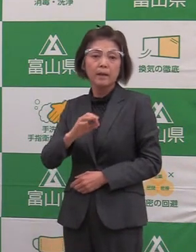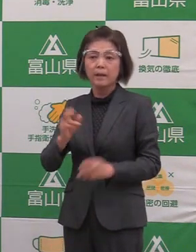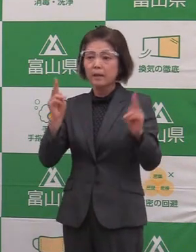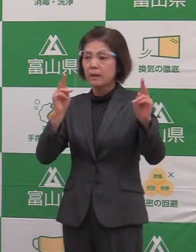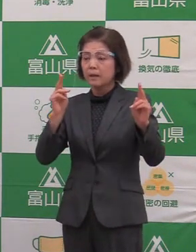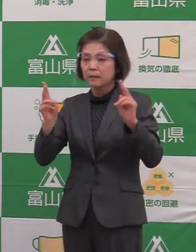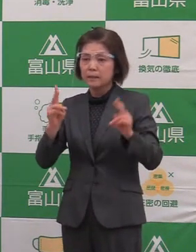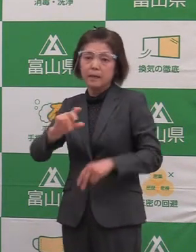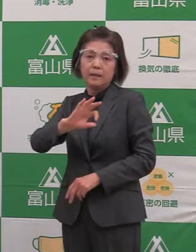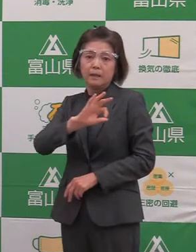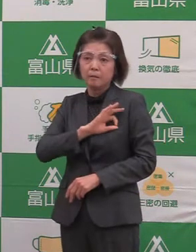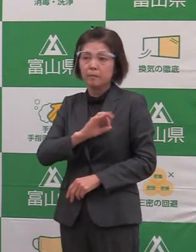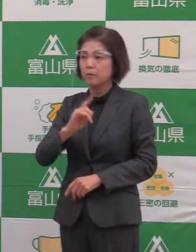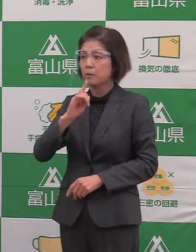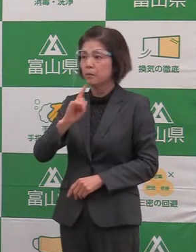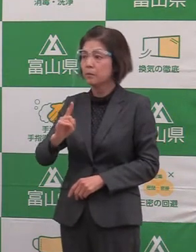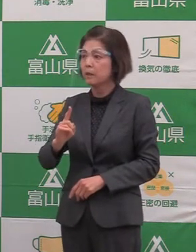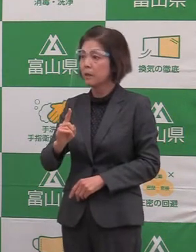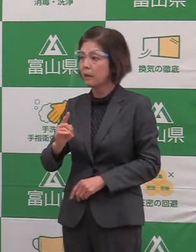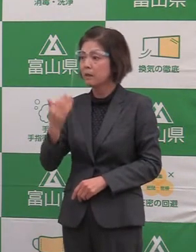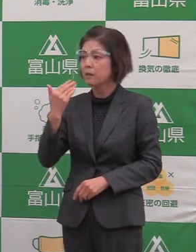ご質問はございますでしょうか。